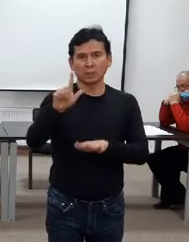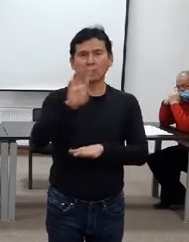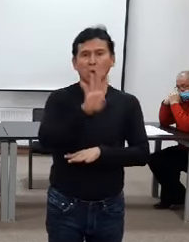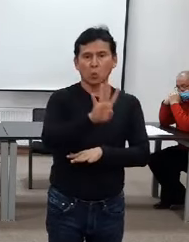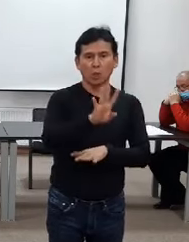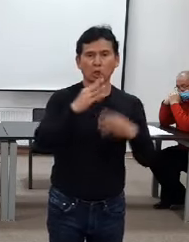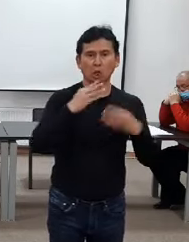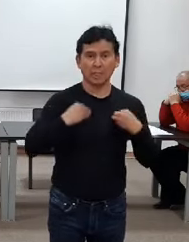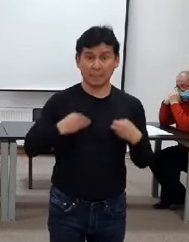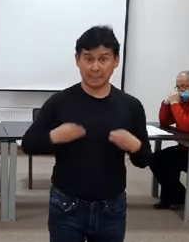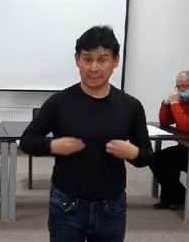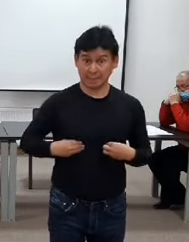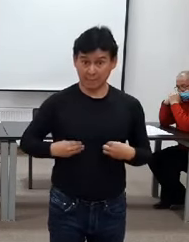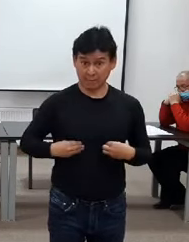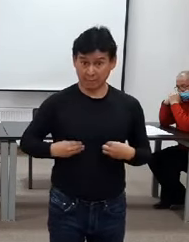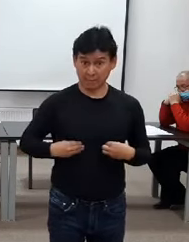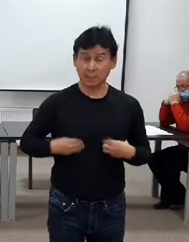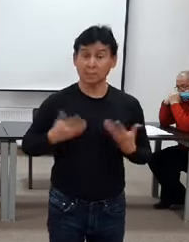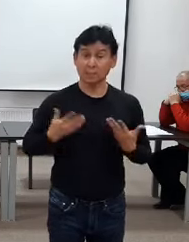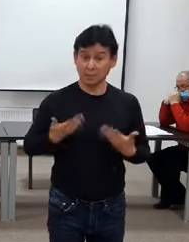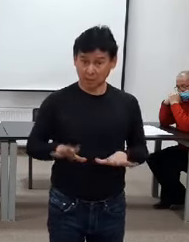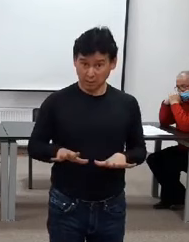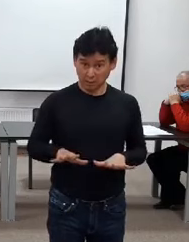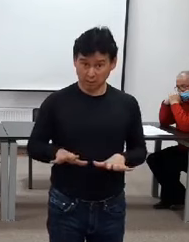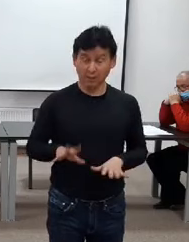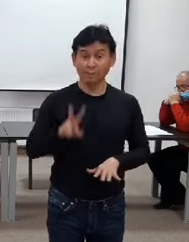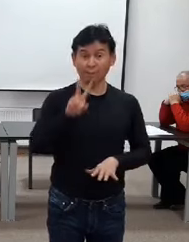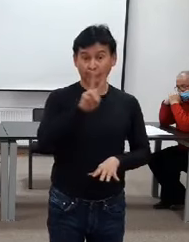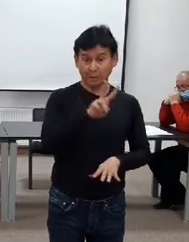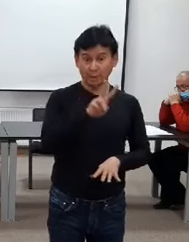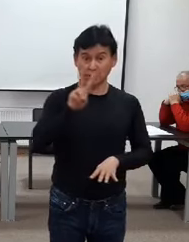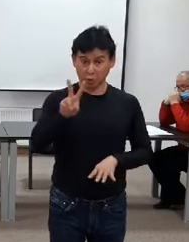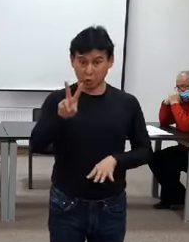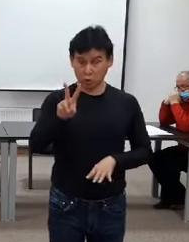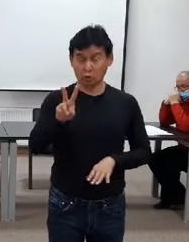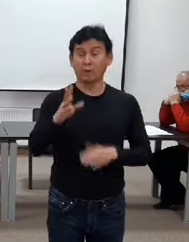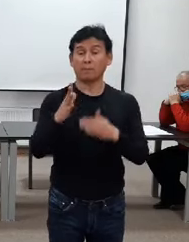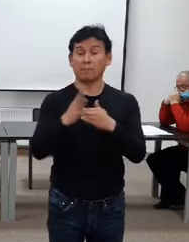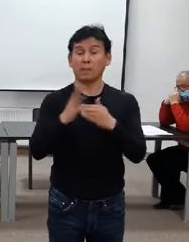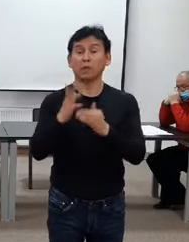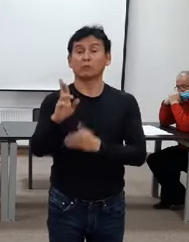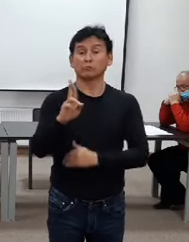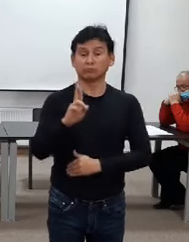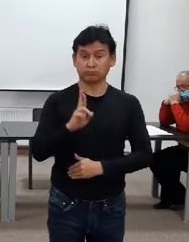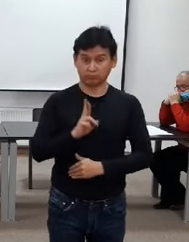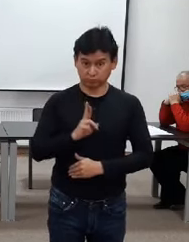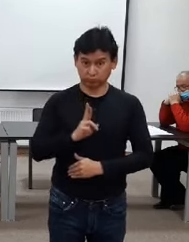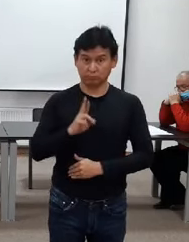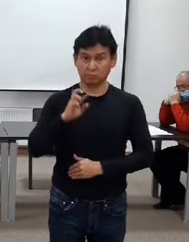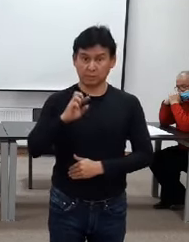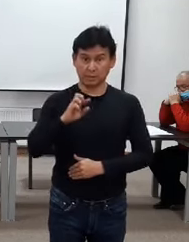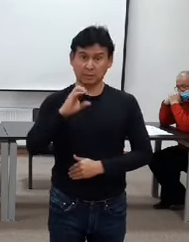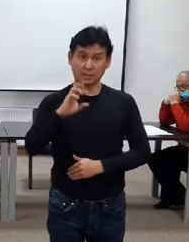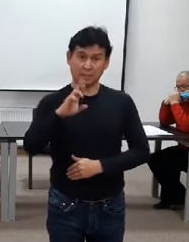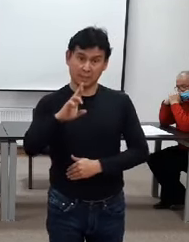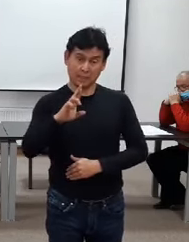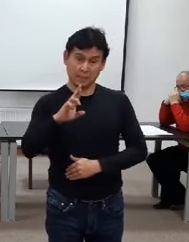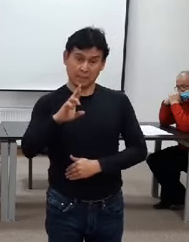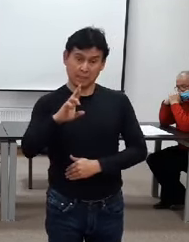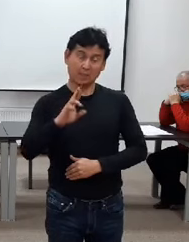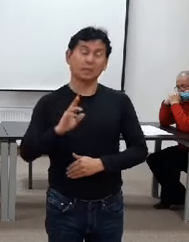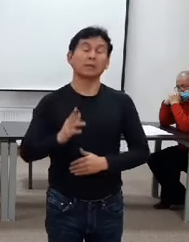974 exámenes tomados a la fecha. Y 22 esperan resultado de PCR con corte a las 9